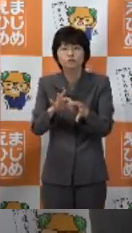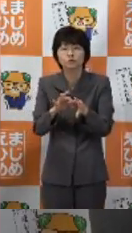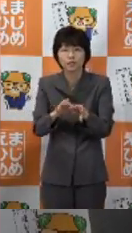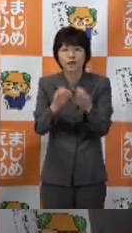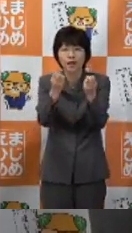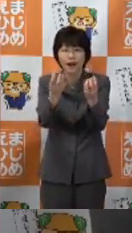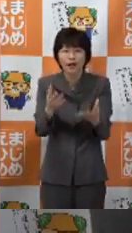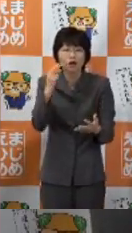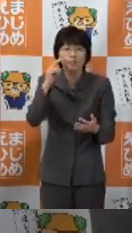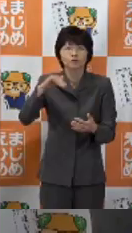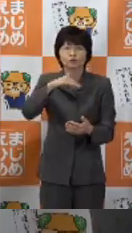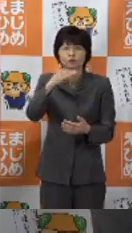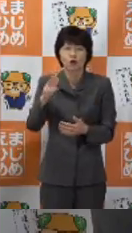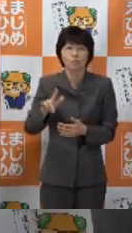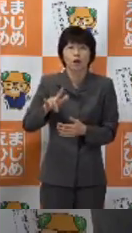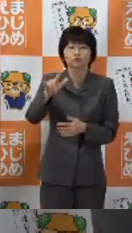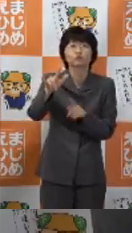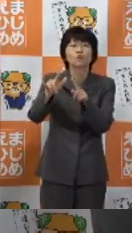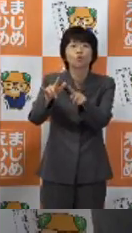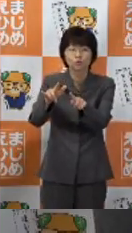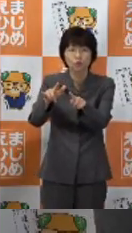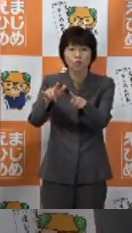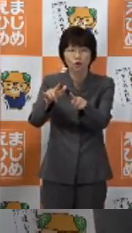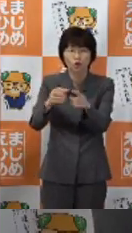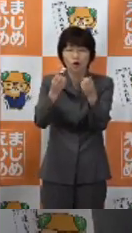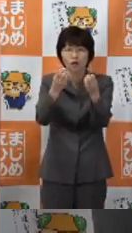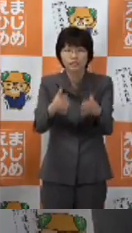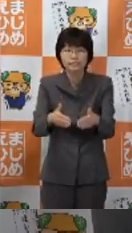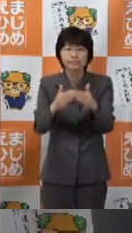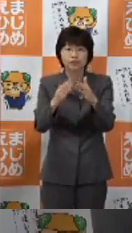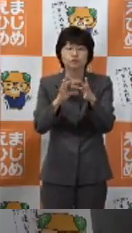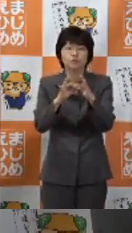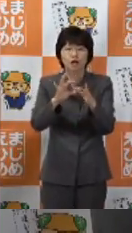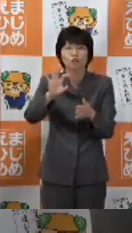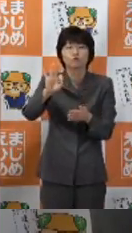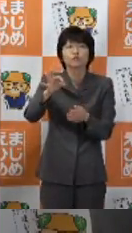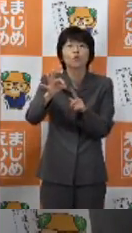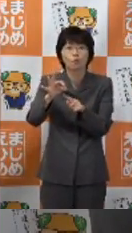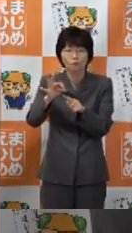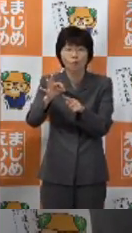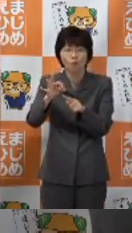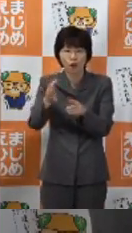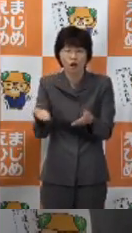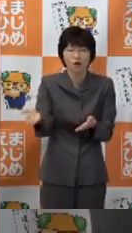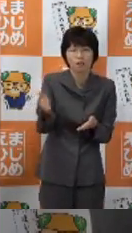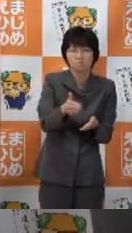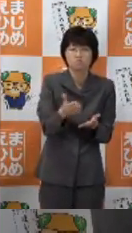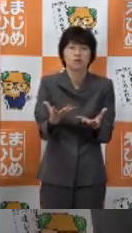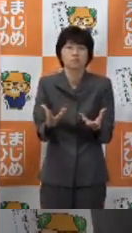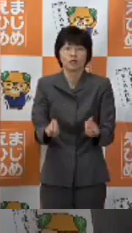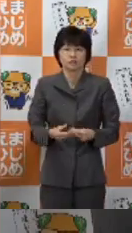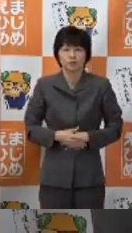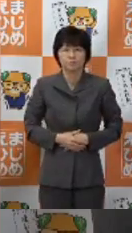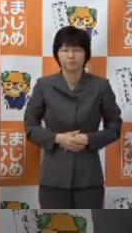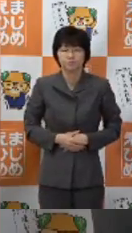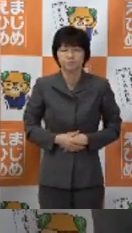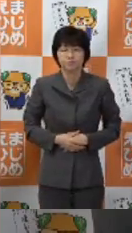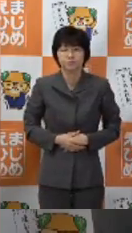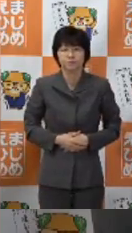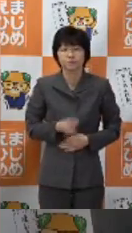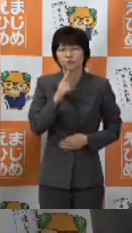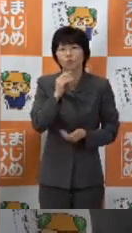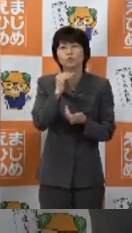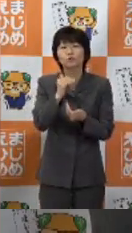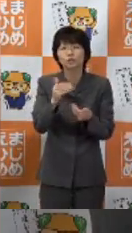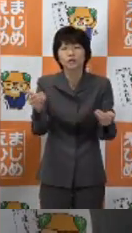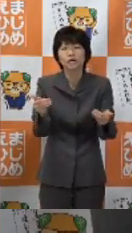今回9位の東前頭予算よってまたに松山空港の集金スポット親切にかかる費用が